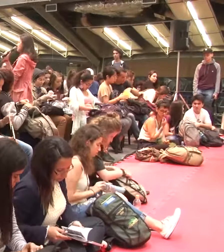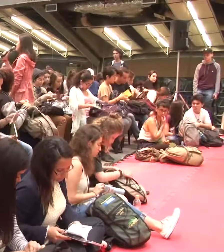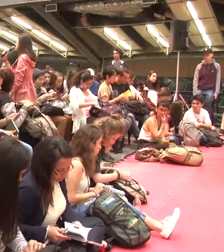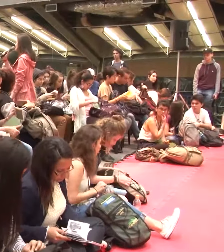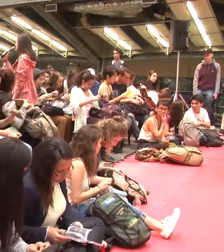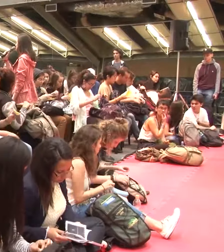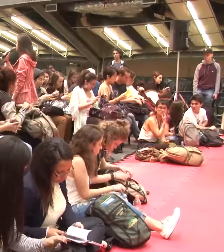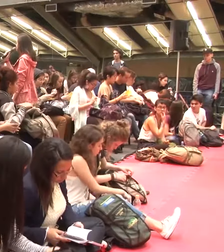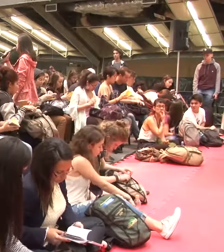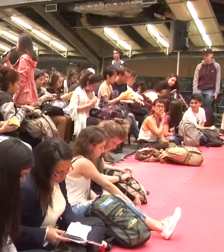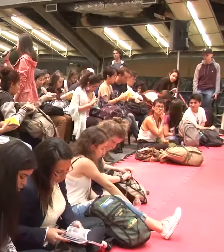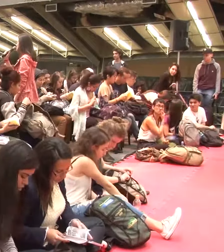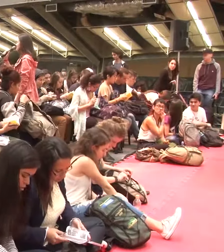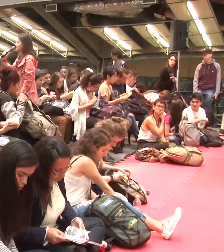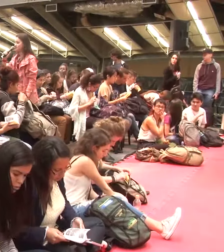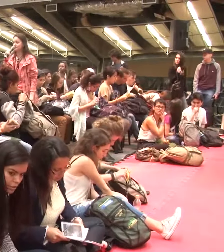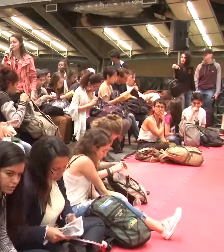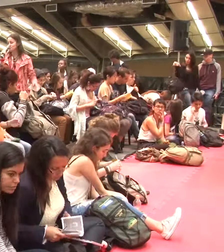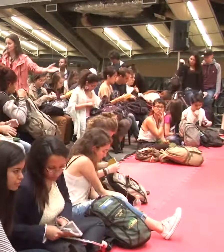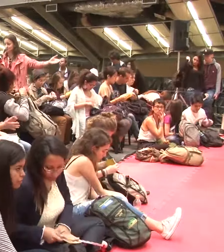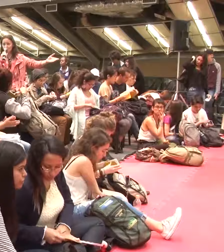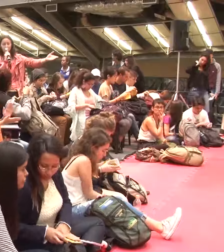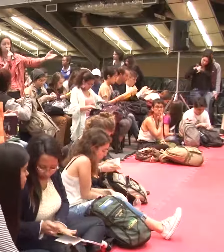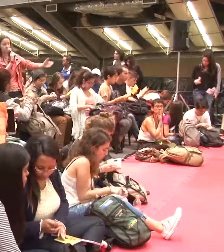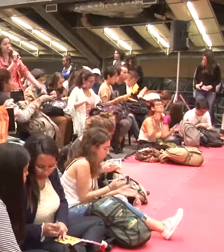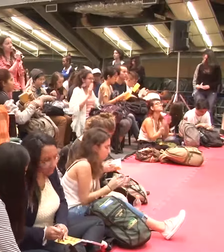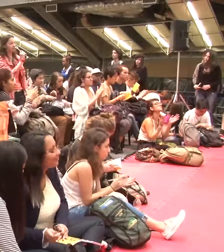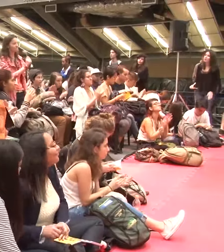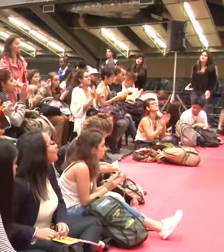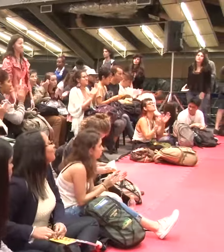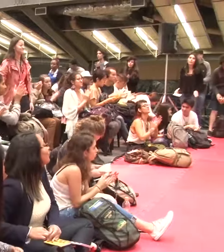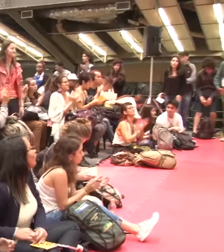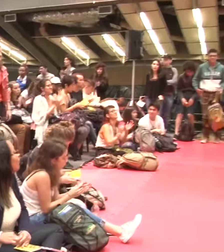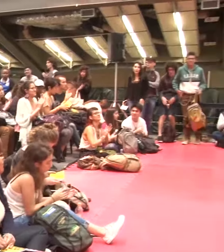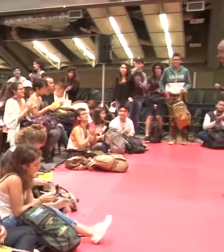aqui fora para a Yuri, tá bom? Pessoal, obrigado pela presença e uma salva de palmas para o professor.